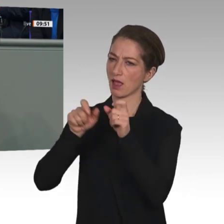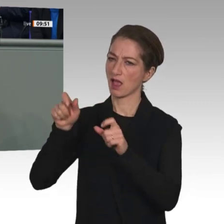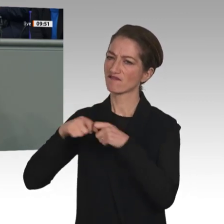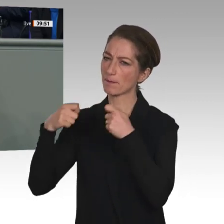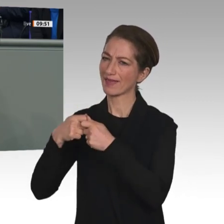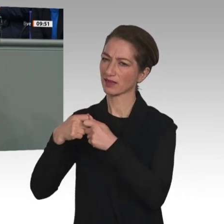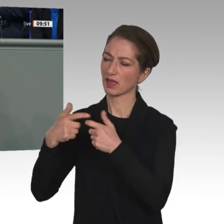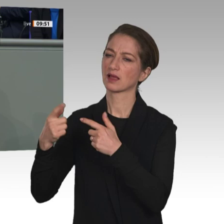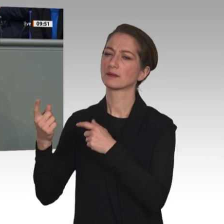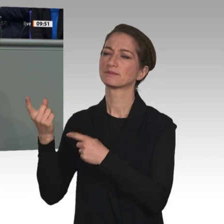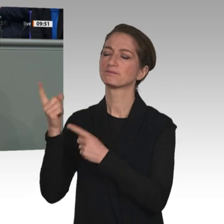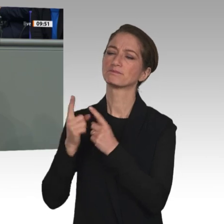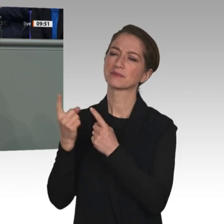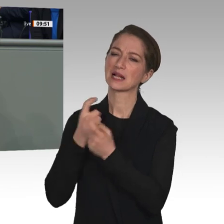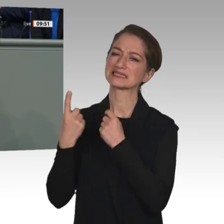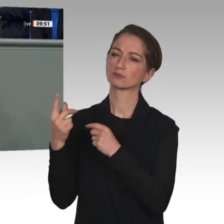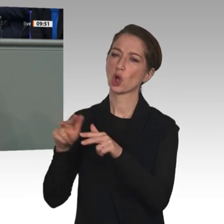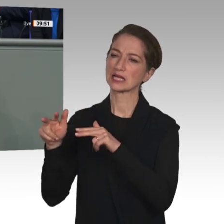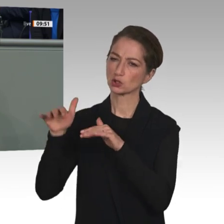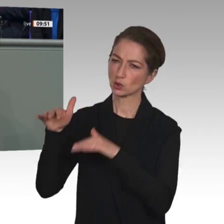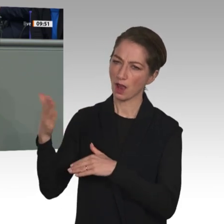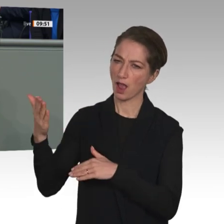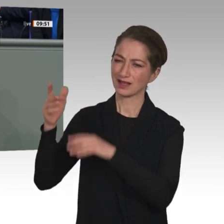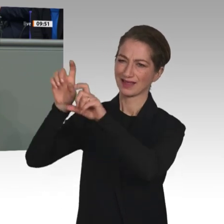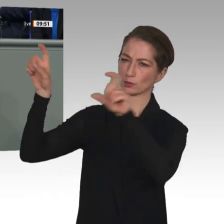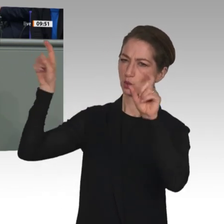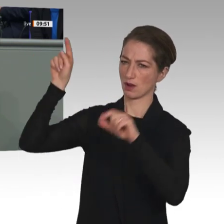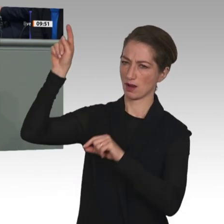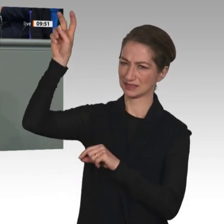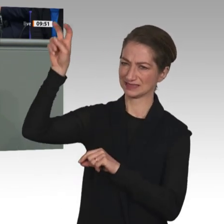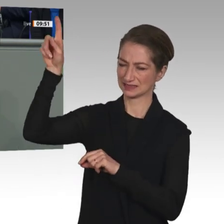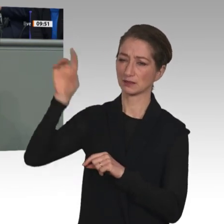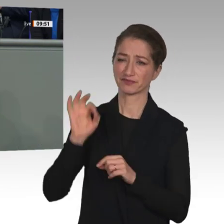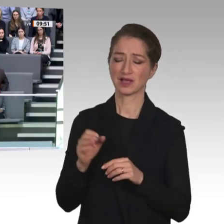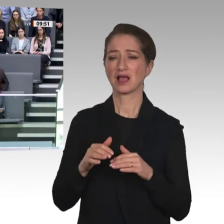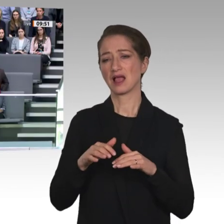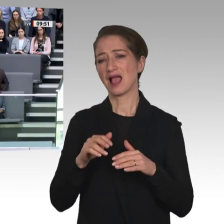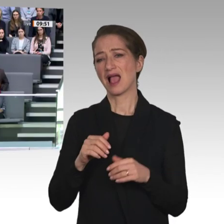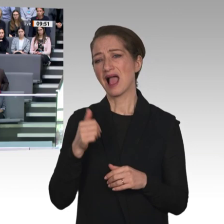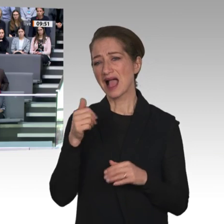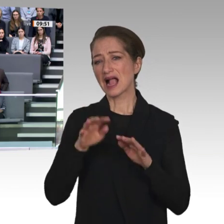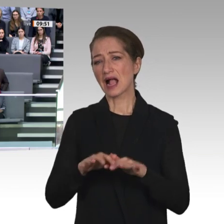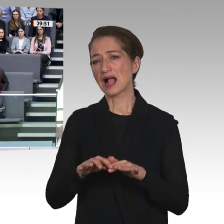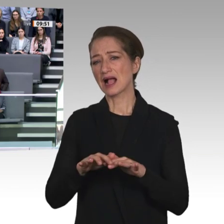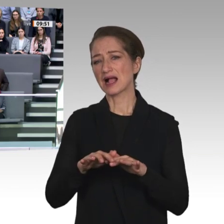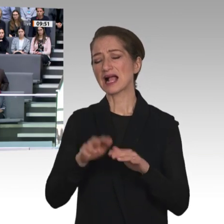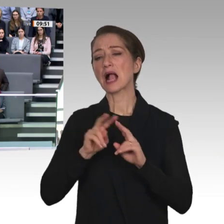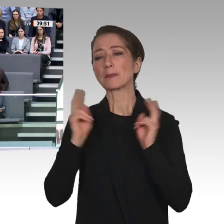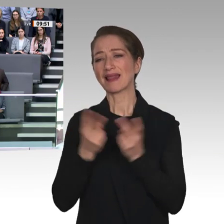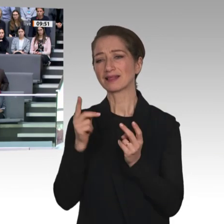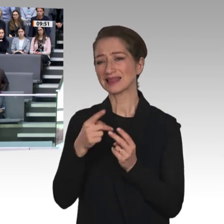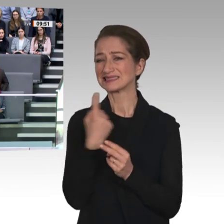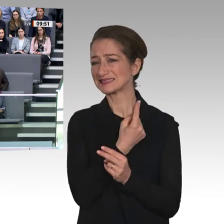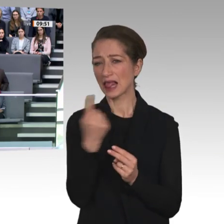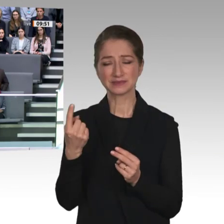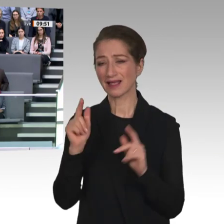Verbände der Migranten-Selbstorganisation auf der Tribüne. Gerade bei einem Kabinett, in dem kein einziges Mitglied irgendeinen Migrationshintergrund hat, werden Sie ganz genau drauf